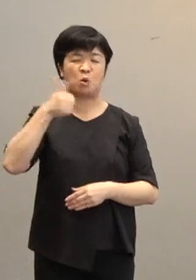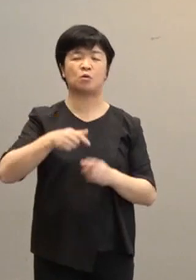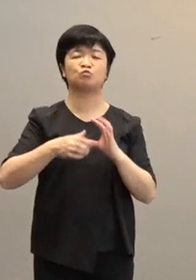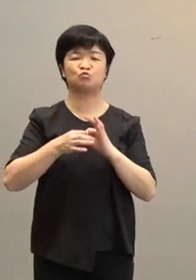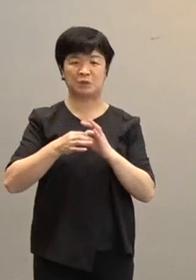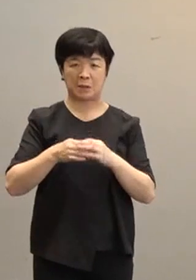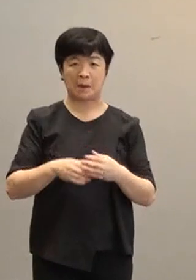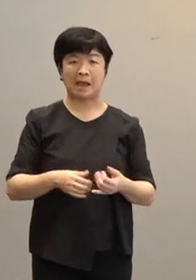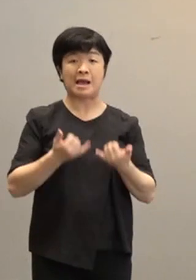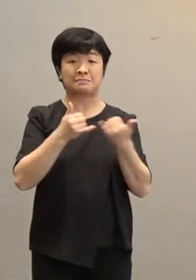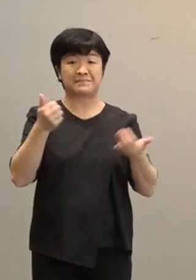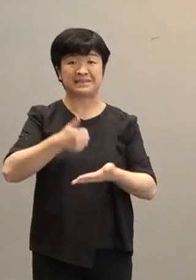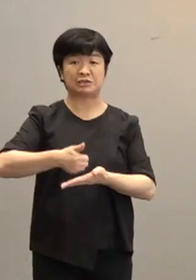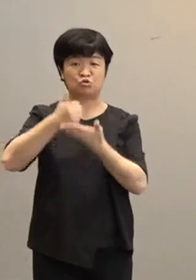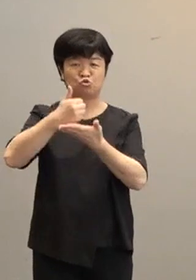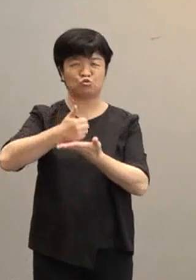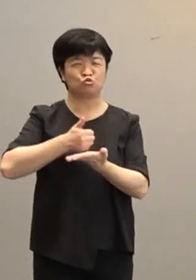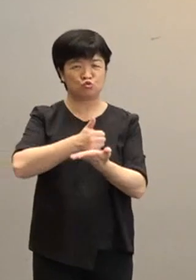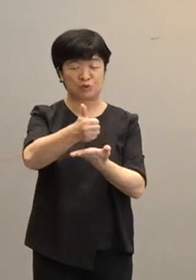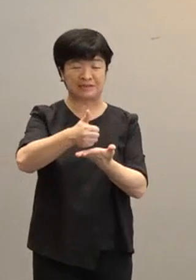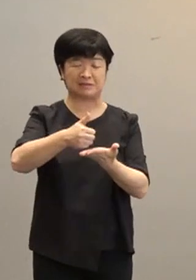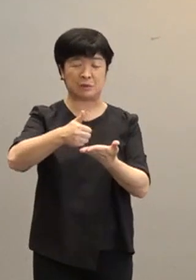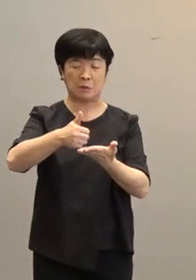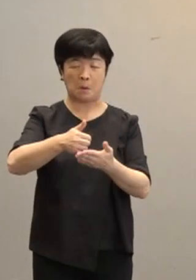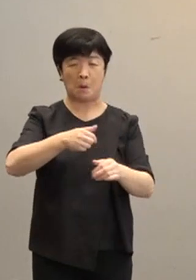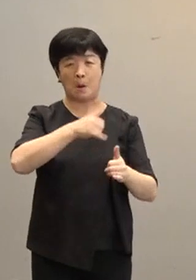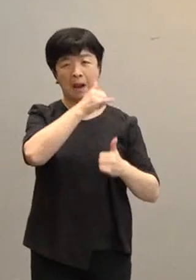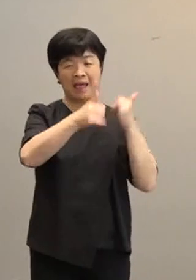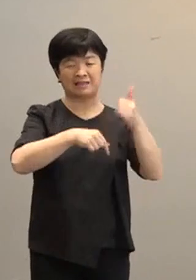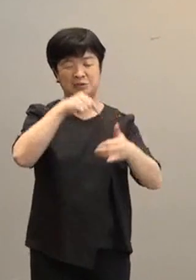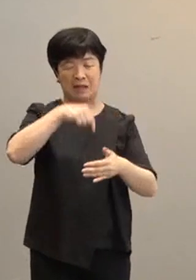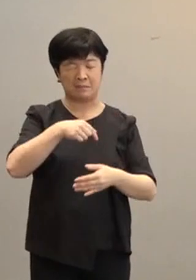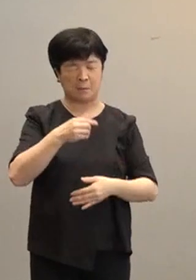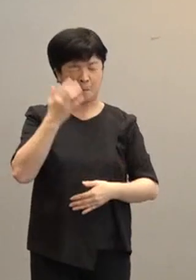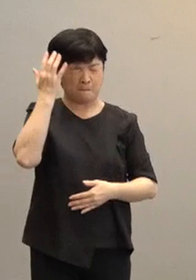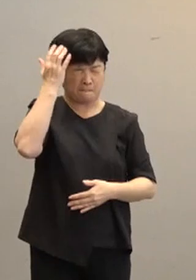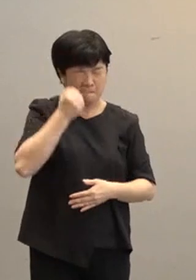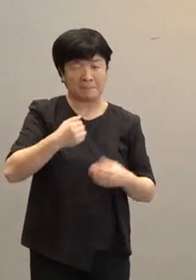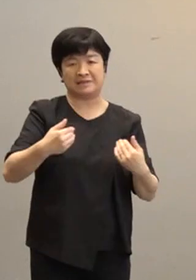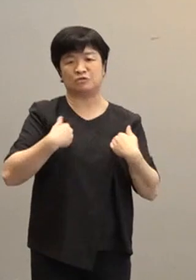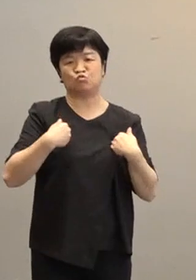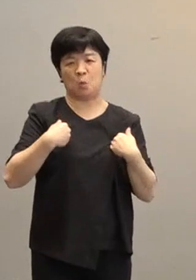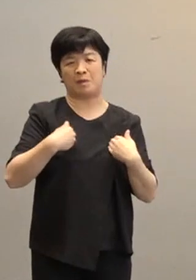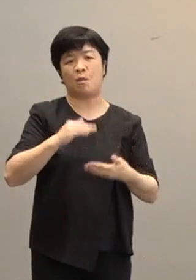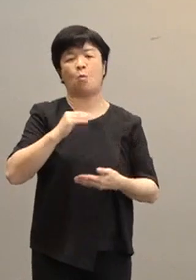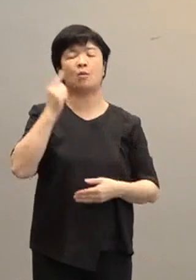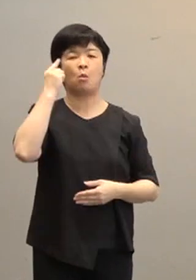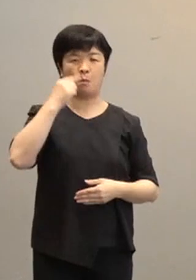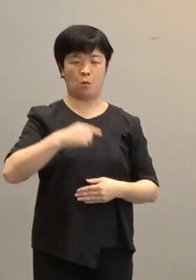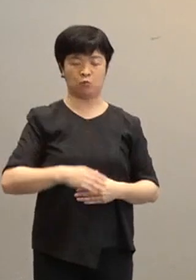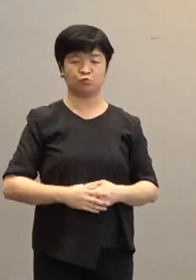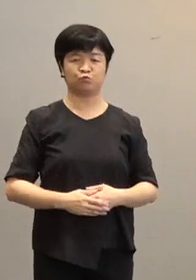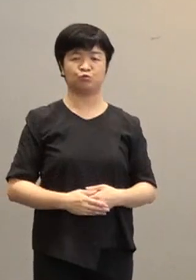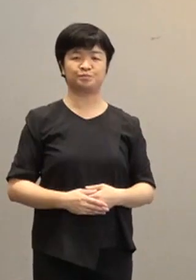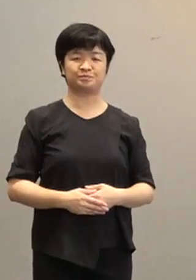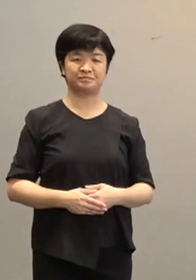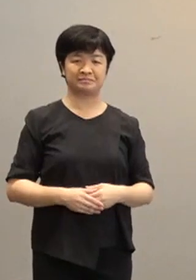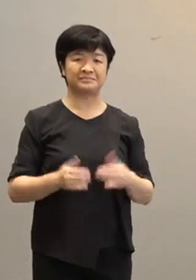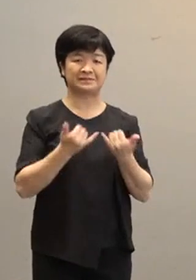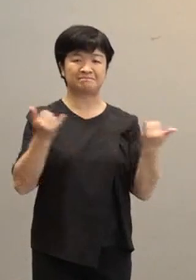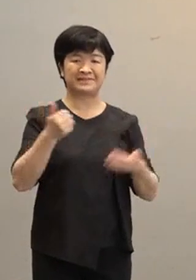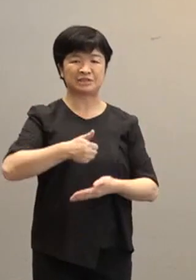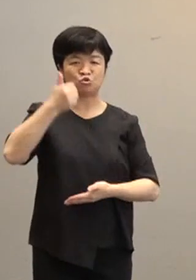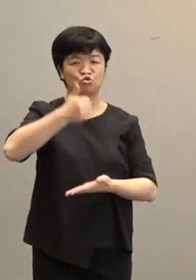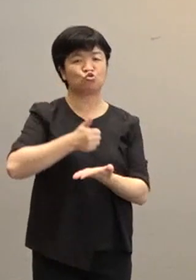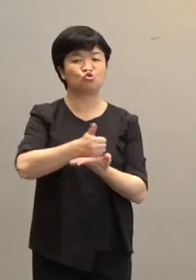義の歴史の中でもですね、まあ、忘れられない忘れてはいけない、まあ、事案だったというふうに思っています。我々こう、まあ、民主主義という